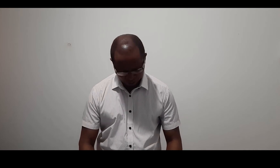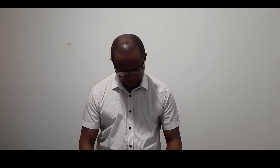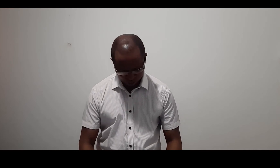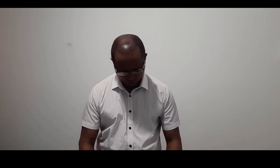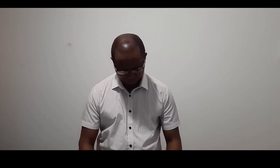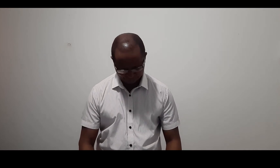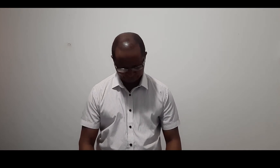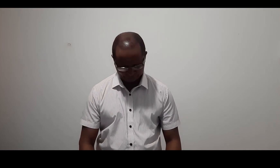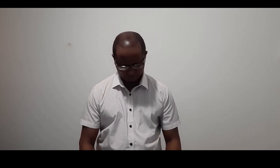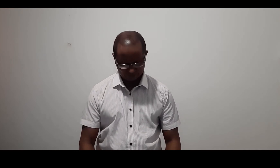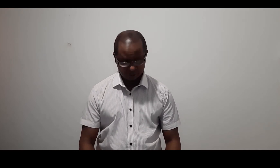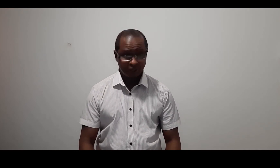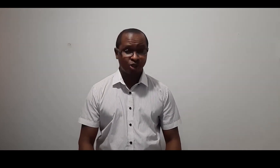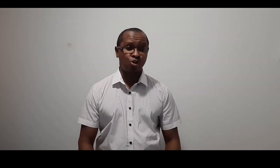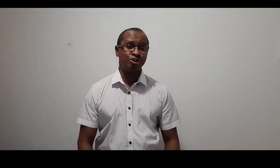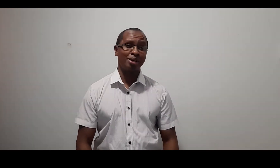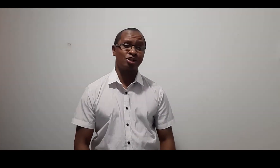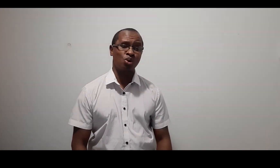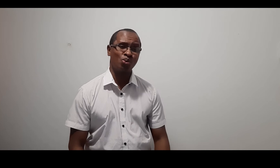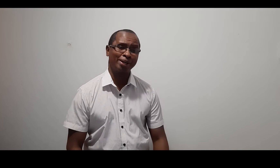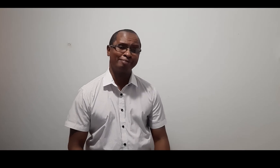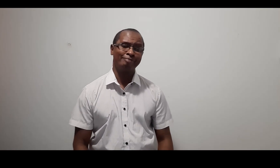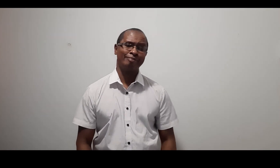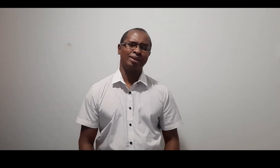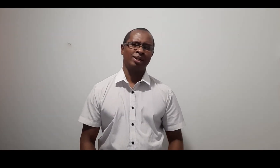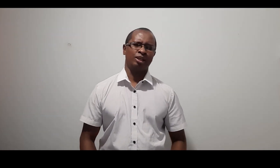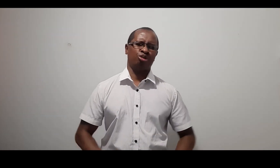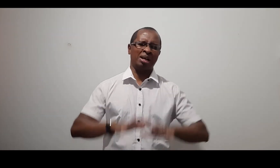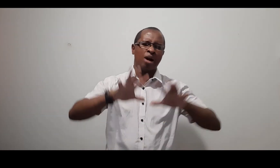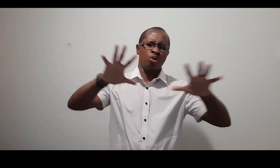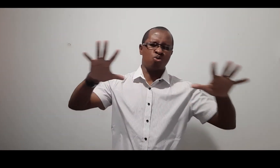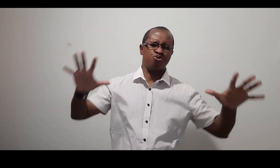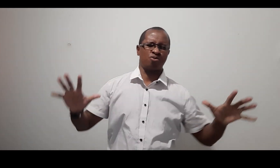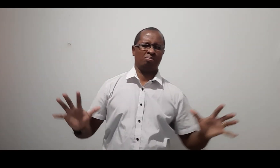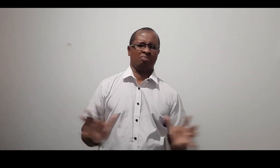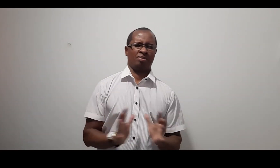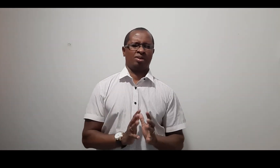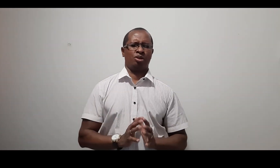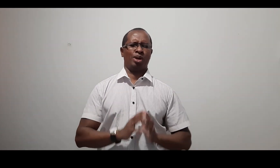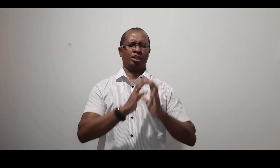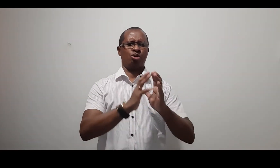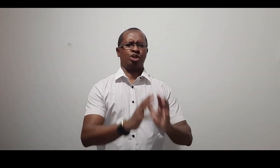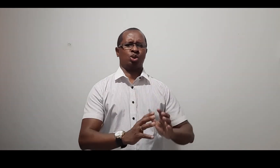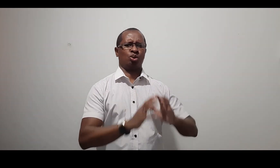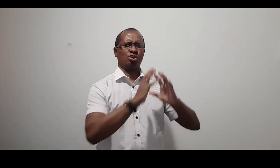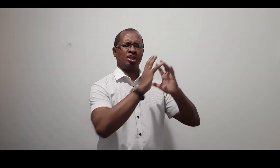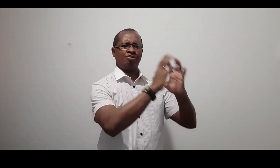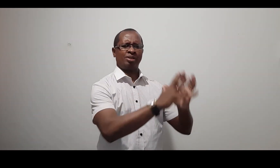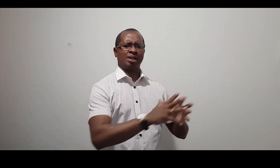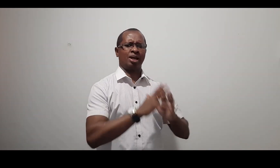andro zany. Izao fiainana izao hoe ny filany nofo, io lazany hoe fisotroan taoka, fitsangazana